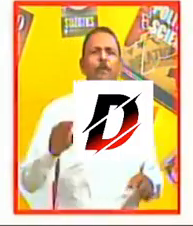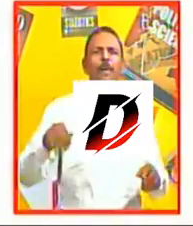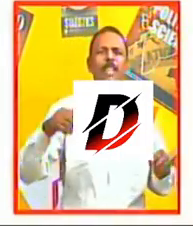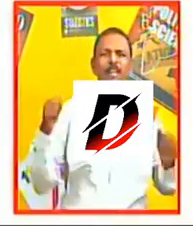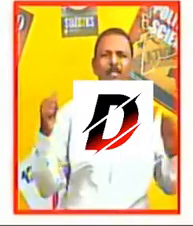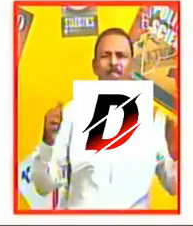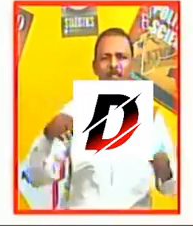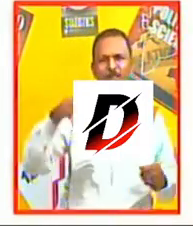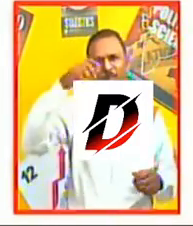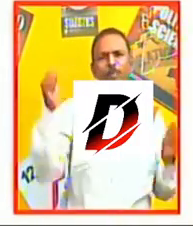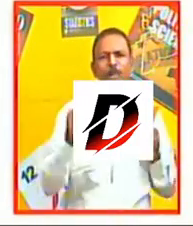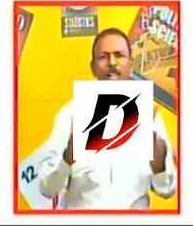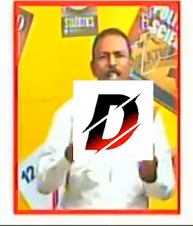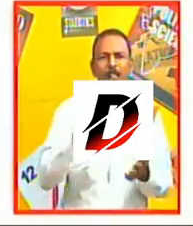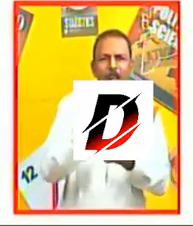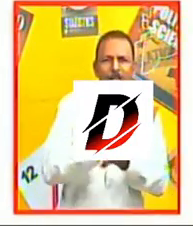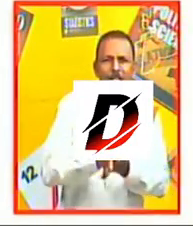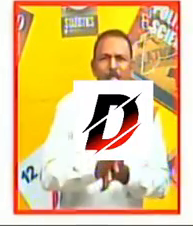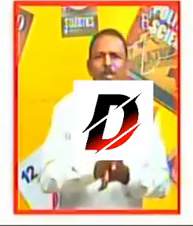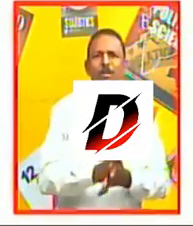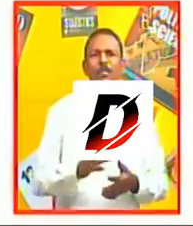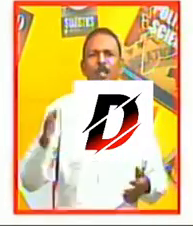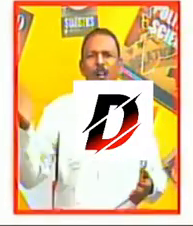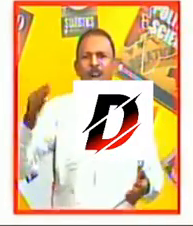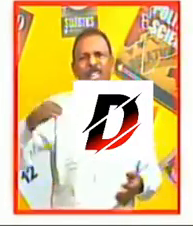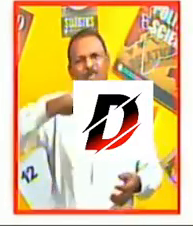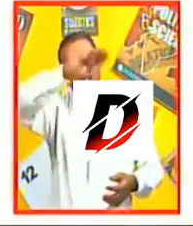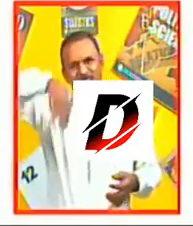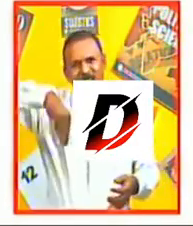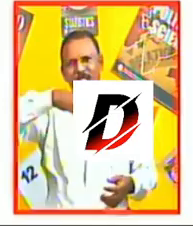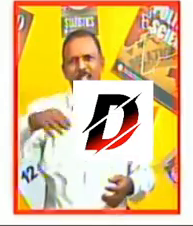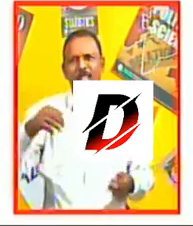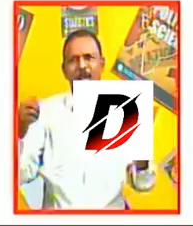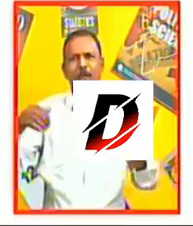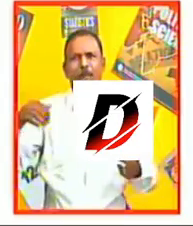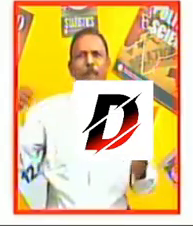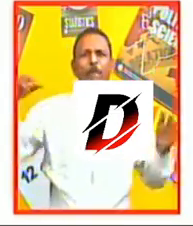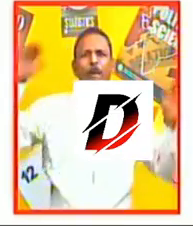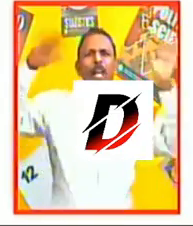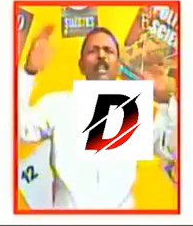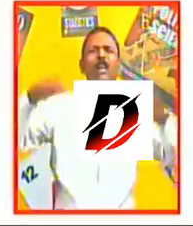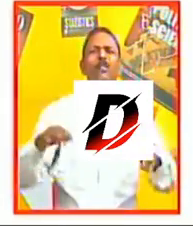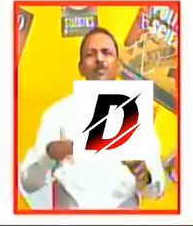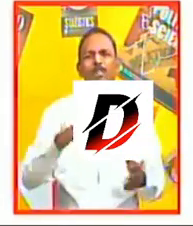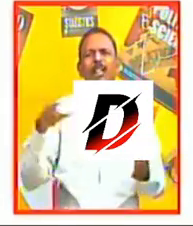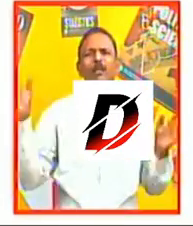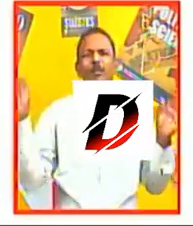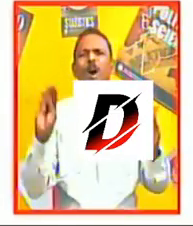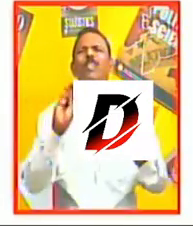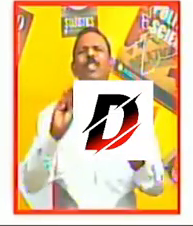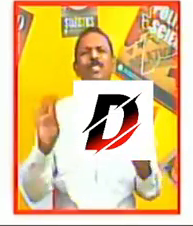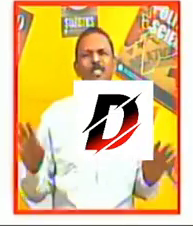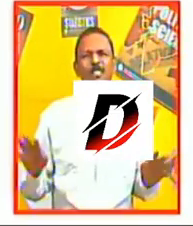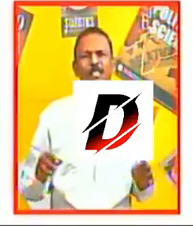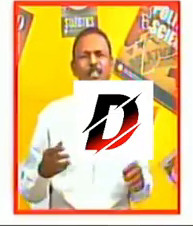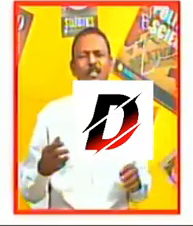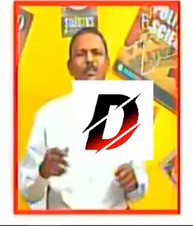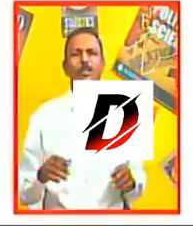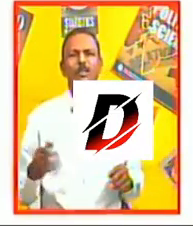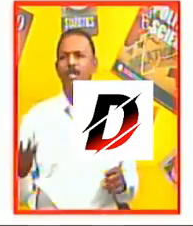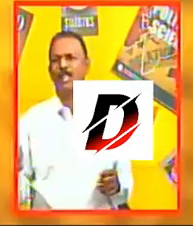பார்த்தோம்னா, வெப்பநிலை, வளிமண்டல அழுத்தம், காற்றின் திசை மற்றும் மலையளவை பெருமளவில்